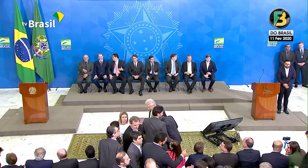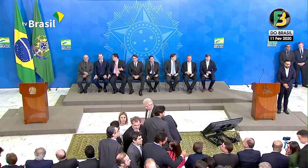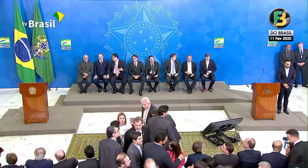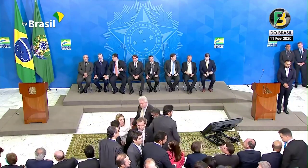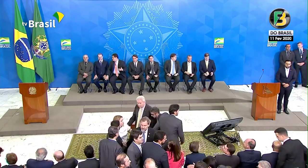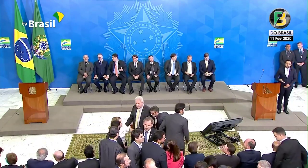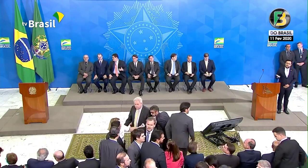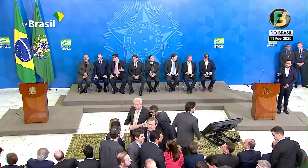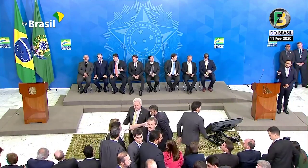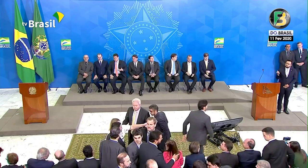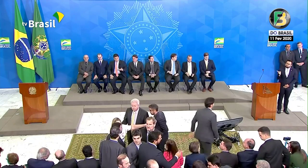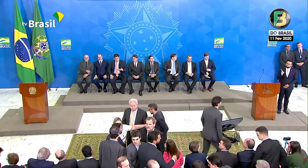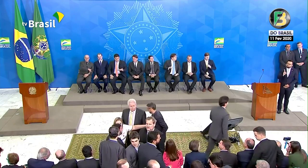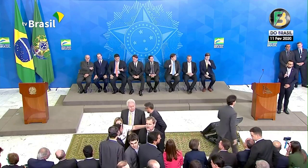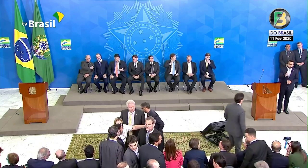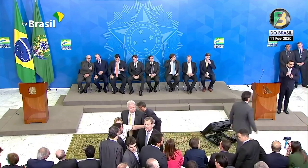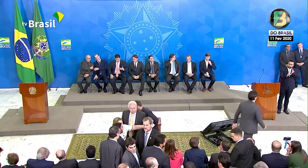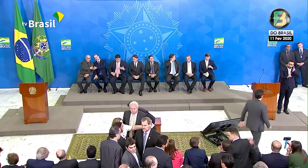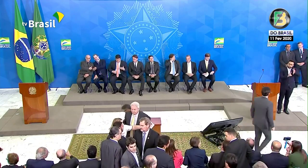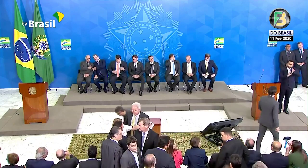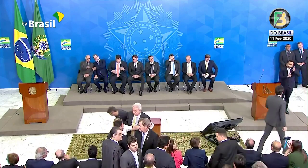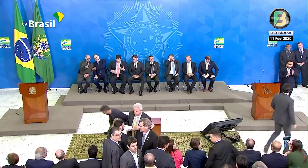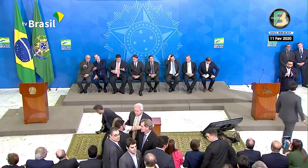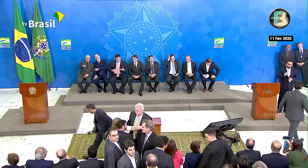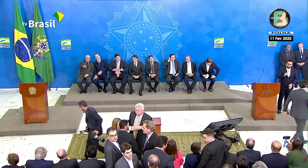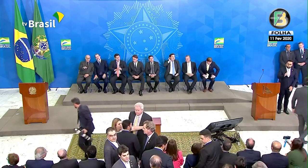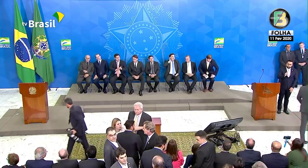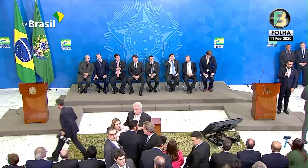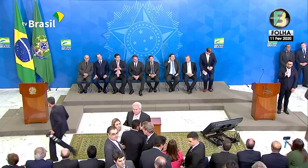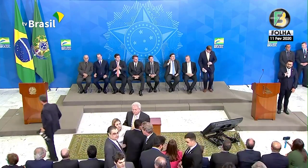Para uso da palavra, o senhor Gustavo Canuto.